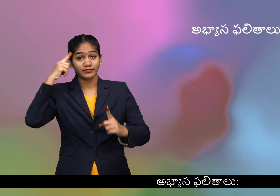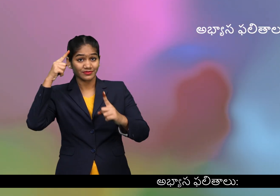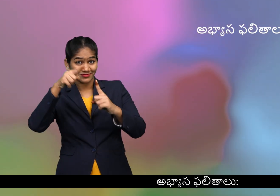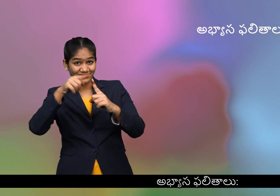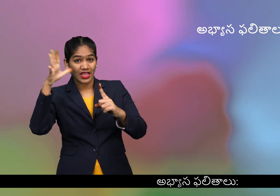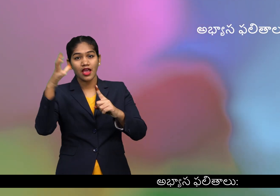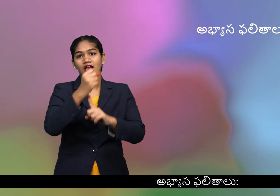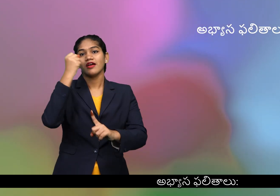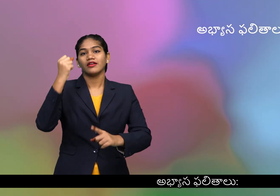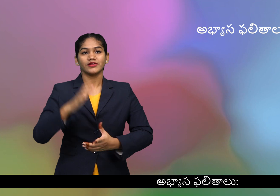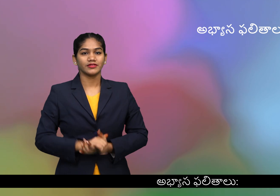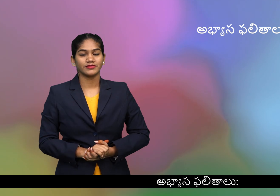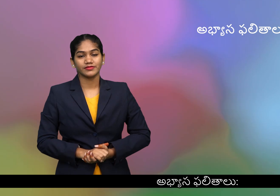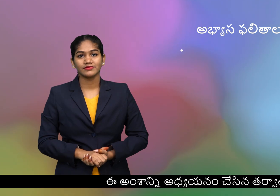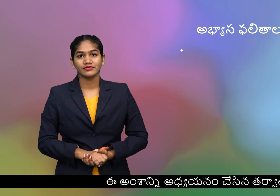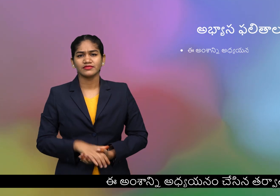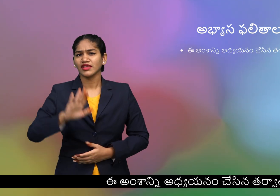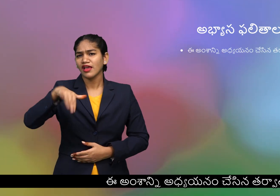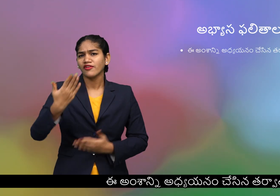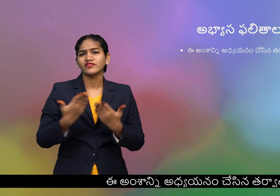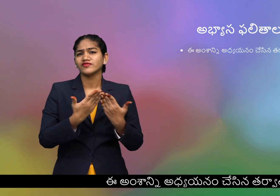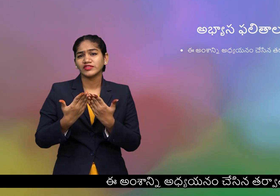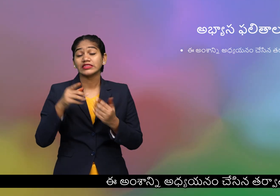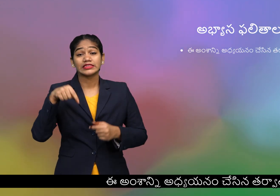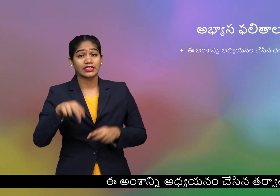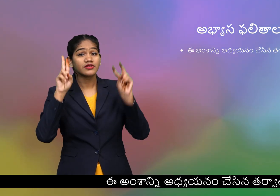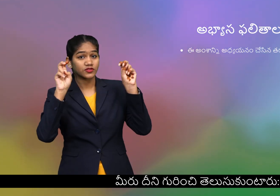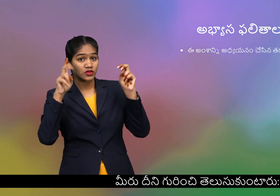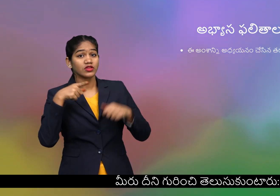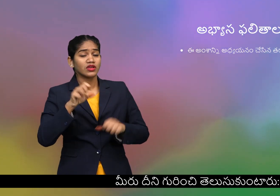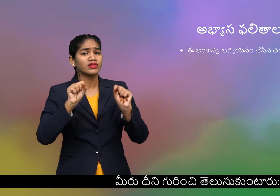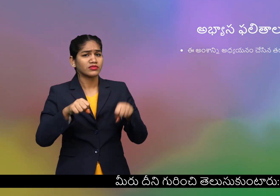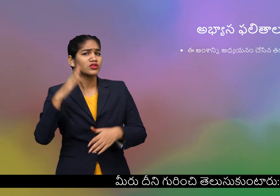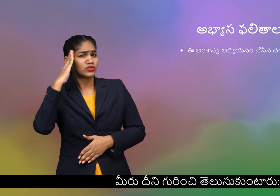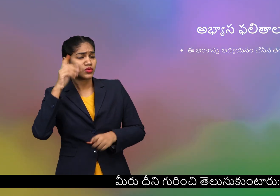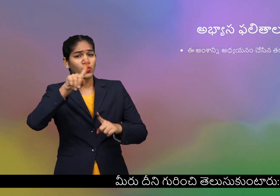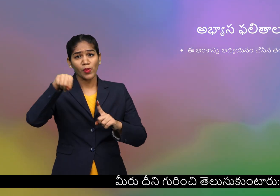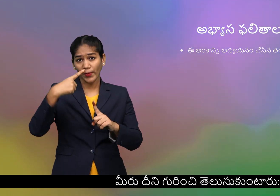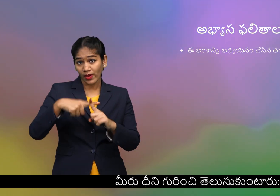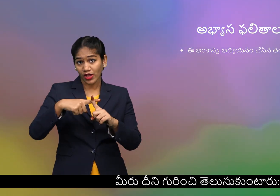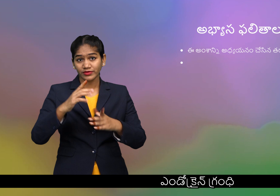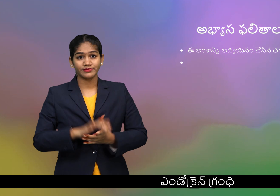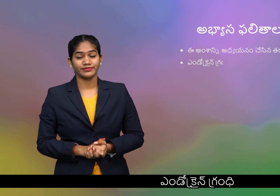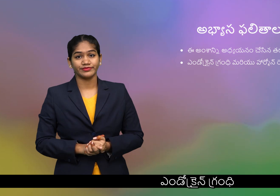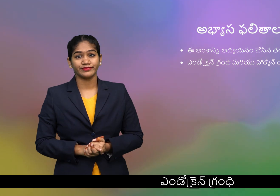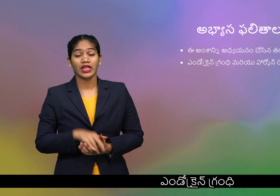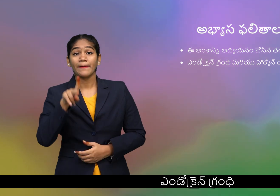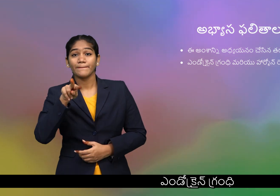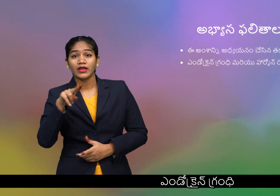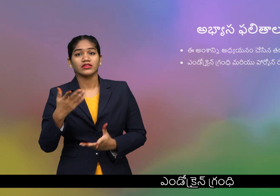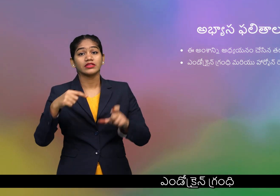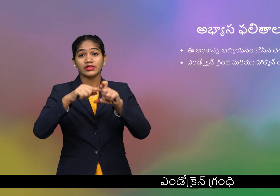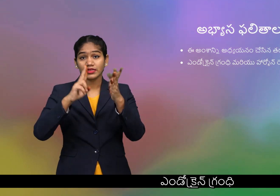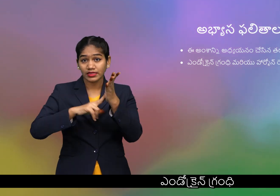అభ్యాస ఫలితాలు. ఈ అంశాన్ని అధ్యయనం చేసిన తర్వాత మీరు దీని గురించి తెలుసుకుంటారు. ఎండోక్రైన్ గ్రంథి